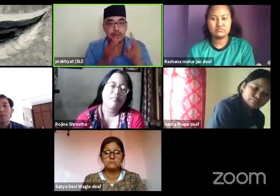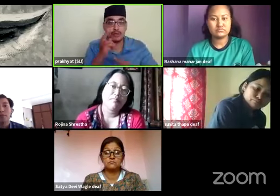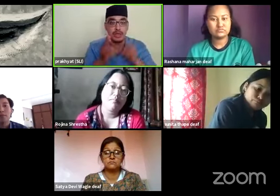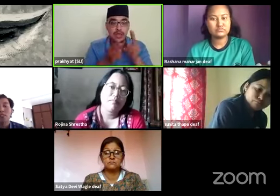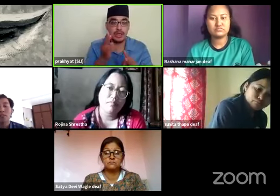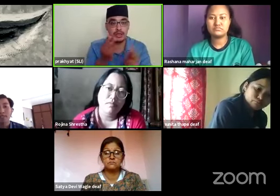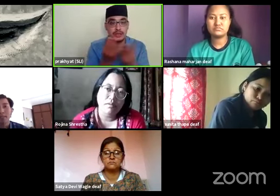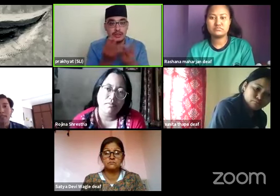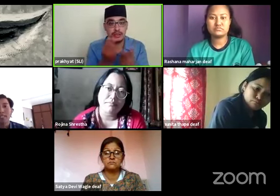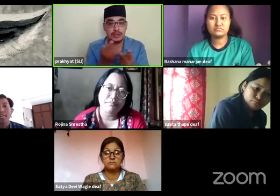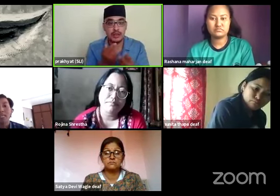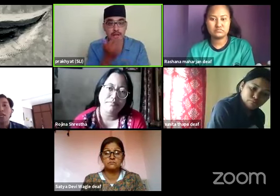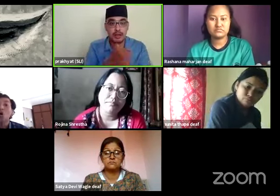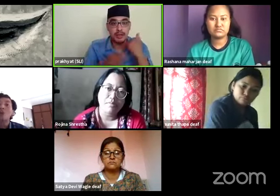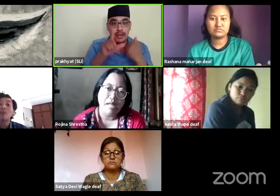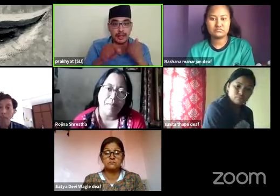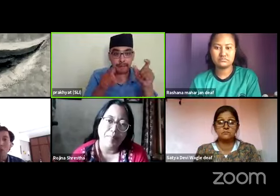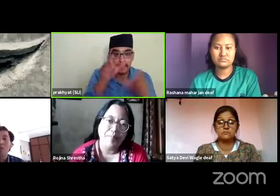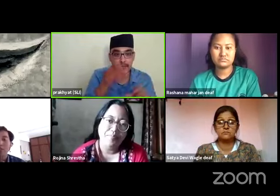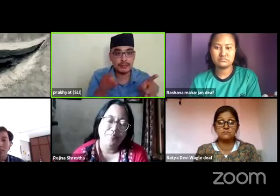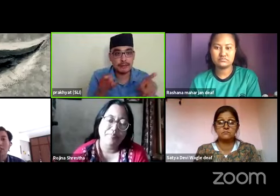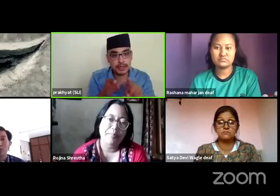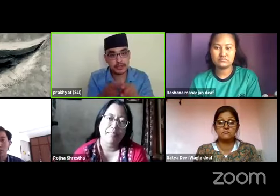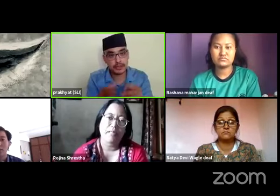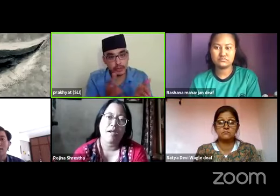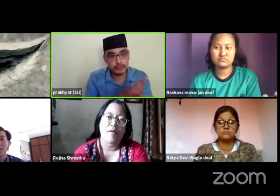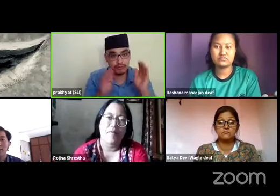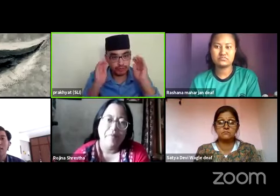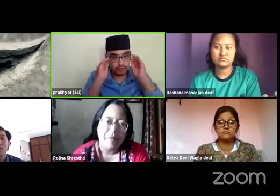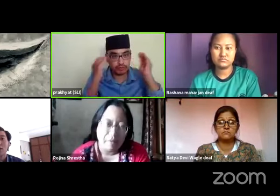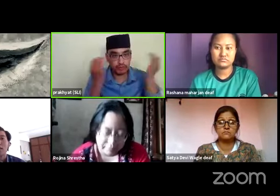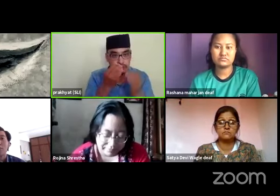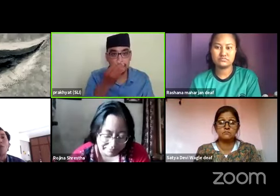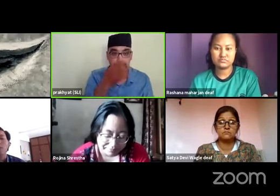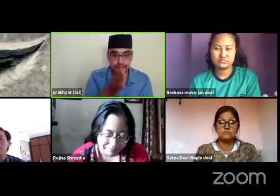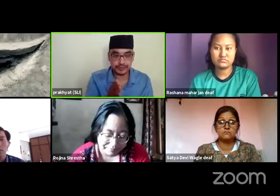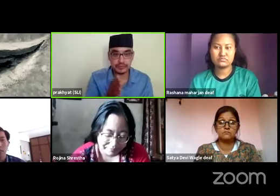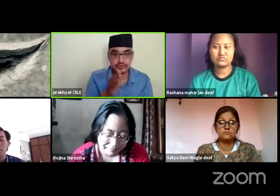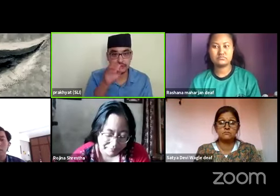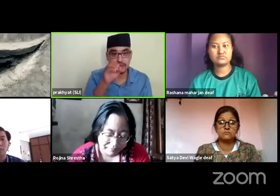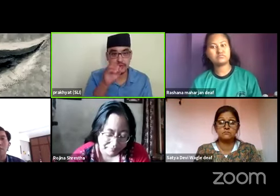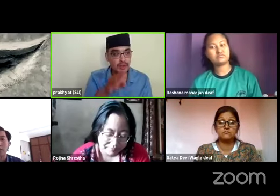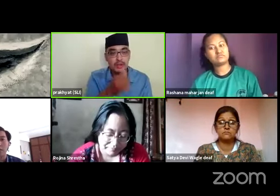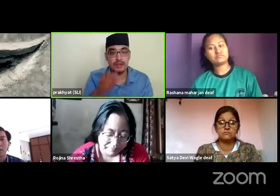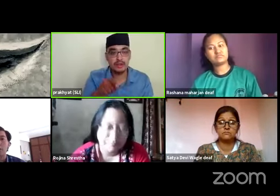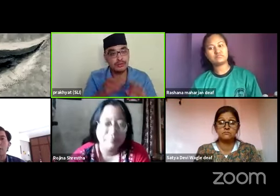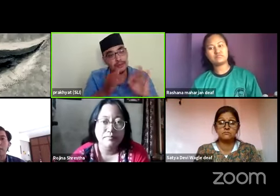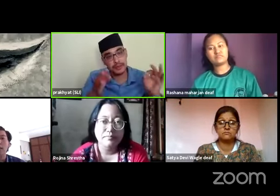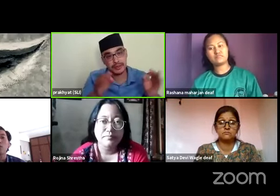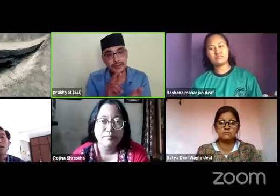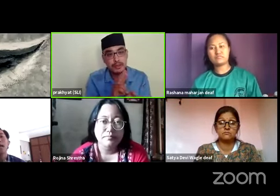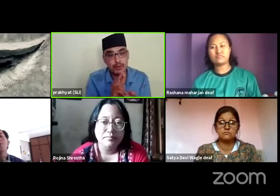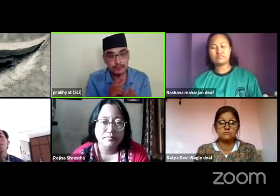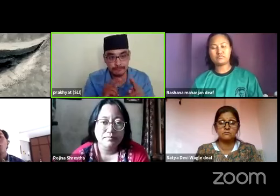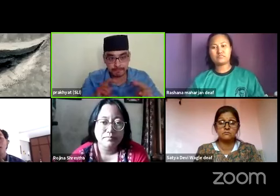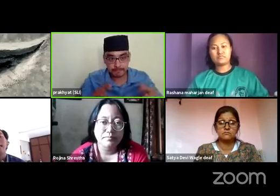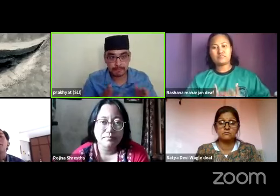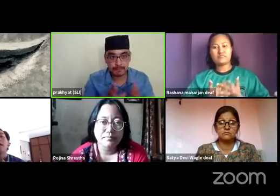स्पेसली पर्सन्स विथ डिजेबिलिटीलाई अझ बढी ओभर प्रोटेक्सन हुन्छ है. यो चाहिँ हाम्रो अरू विभिन्न रिसर्चहरूले पनि भनेको कुरा हो अनि त्यही